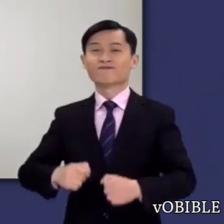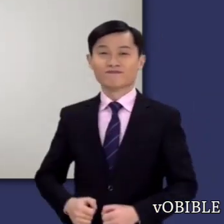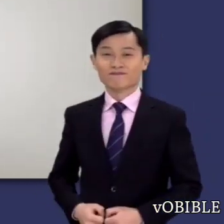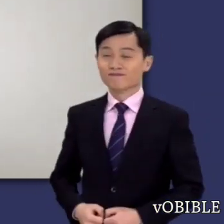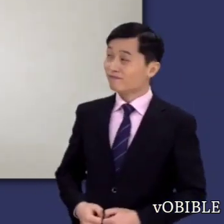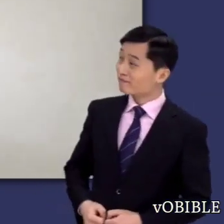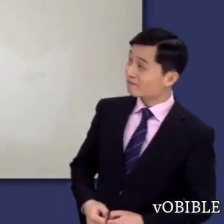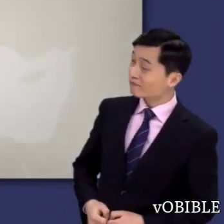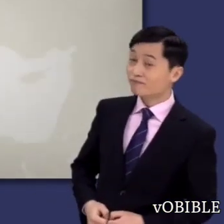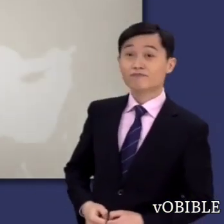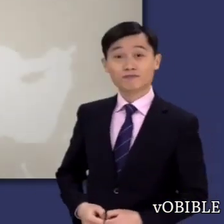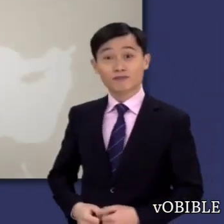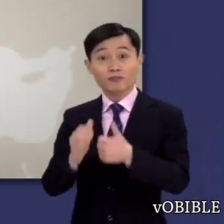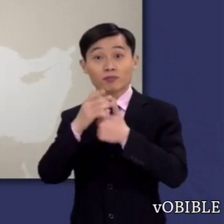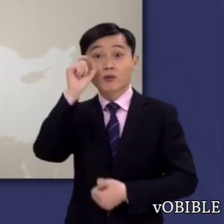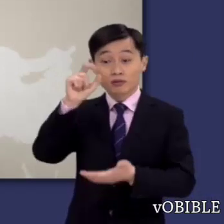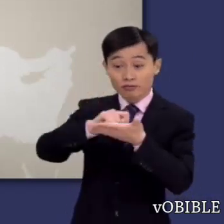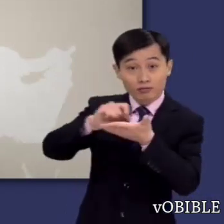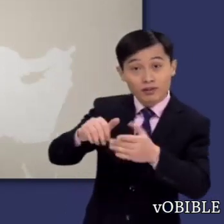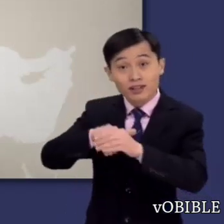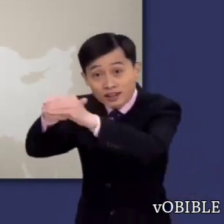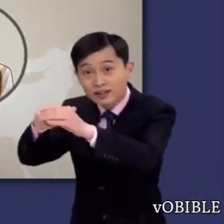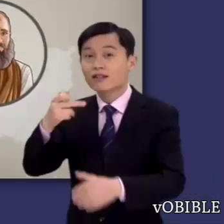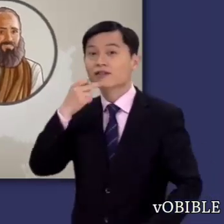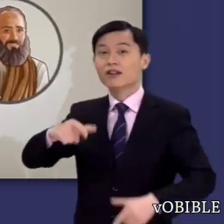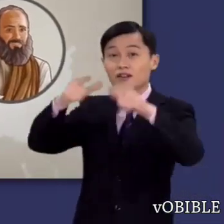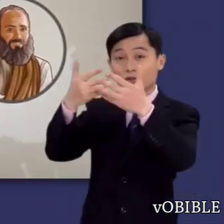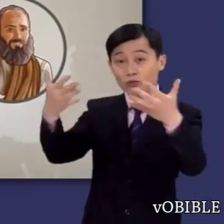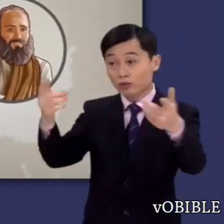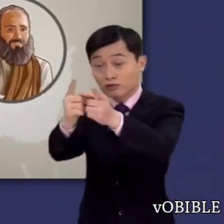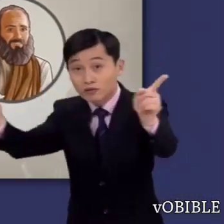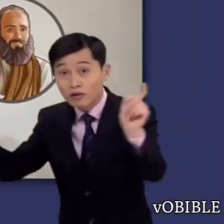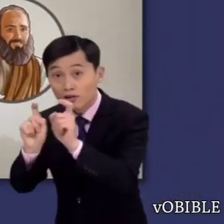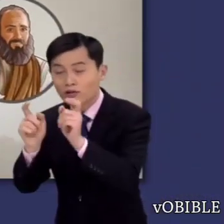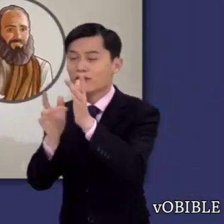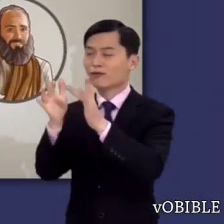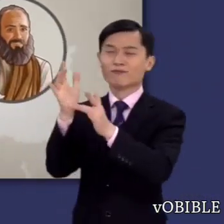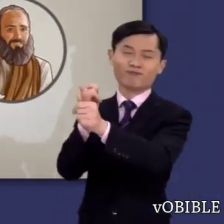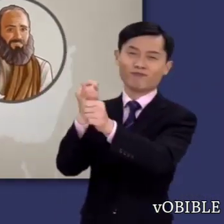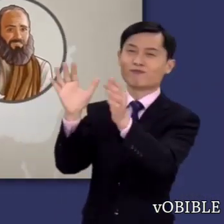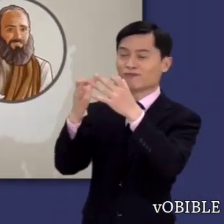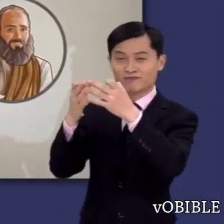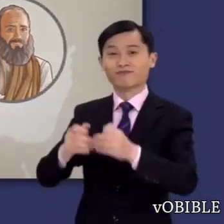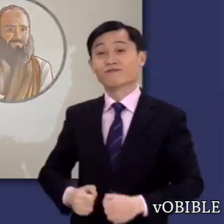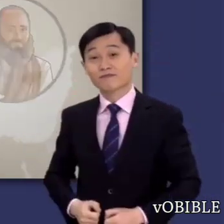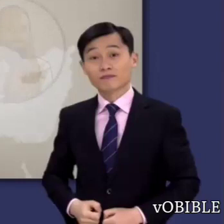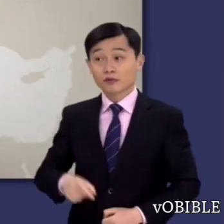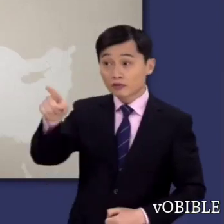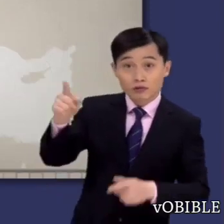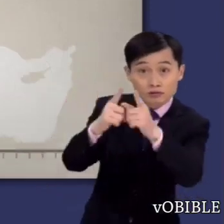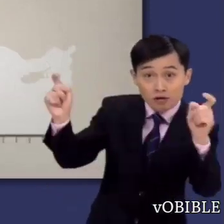这封信是使徒保罗写给哥林多基督徒的， 哥林多是一座繁忙的大城